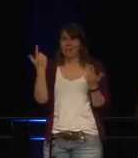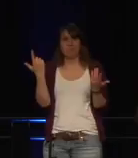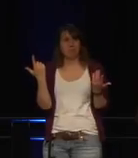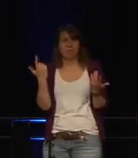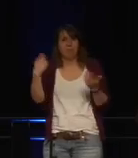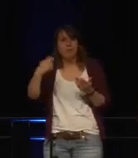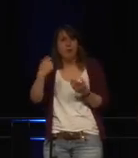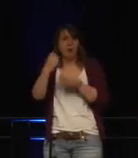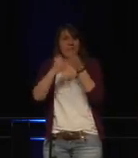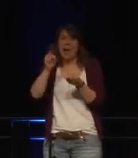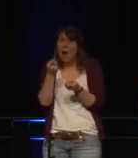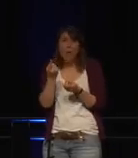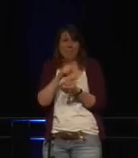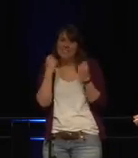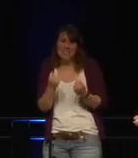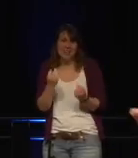este vibrador cuesta